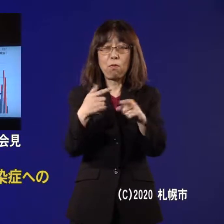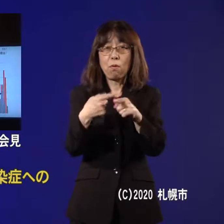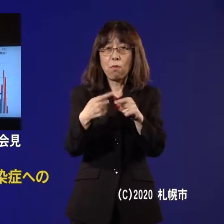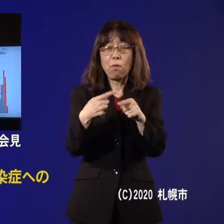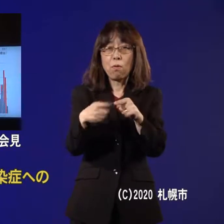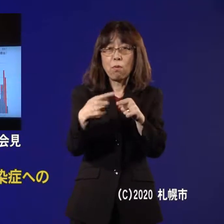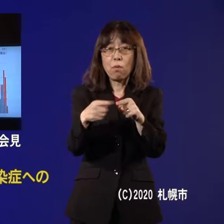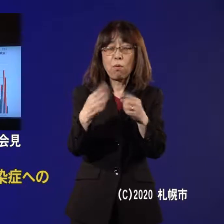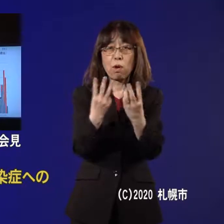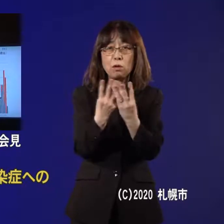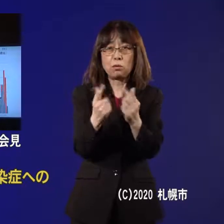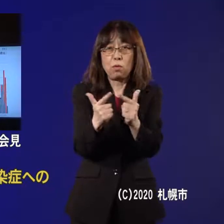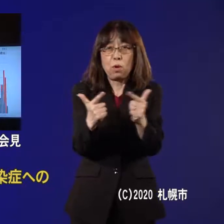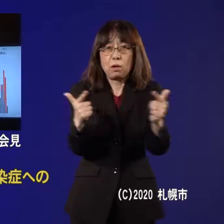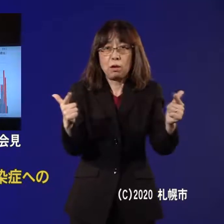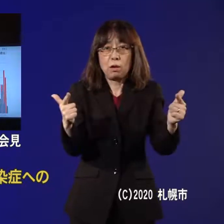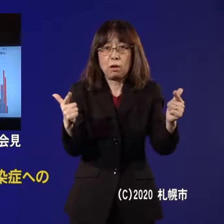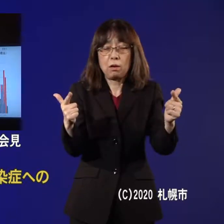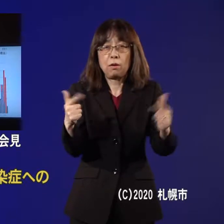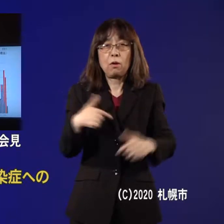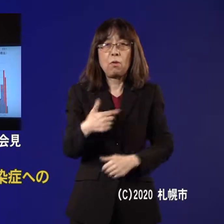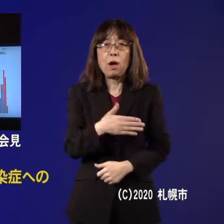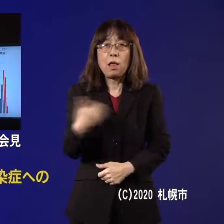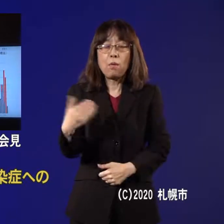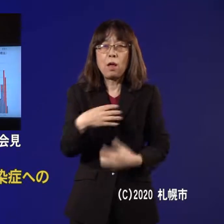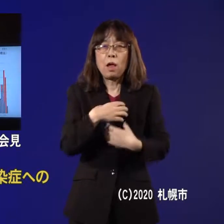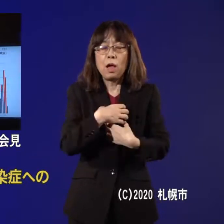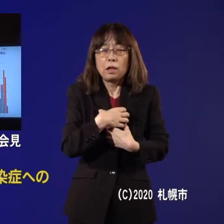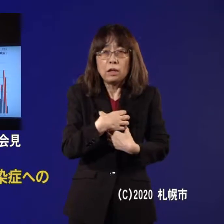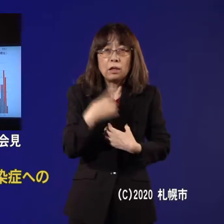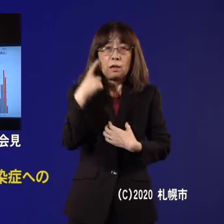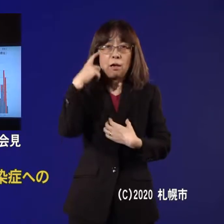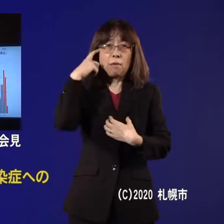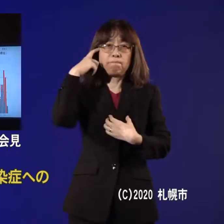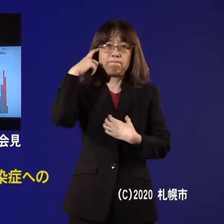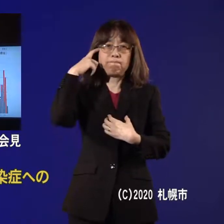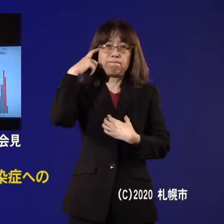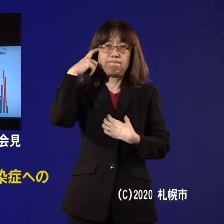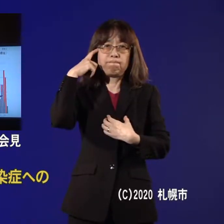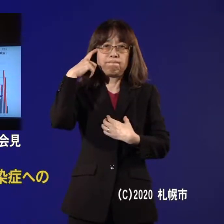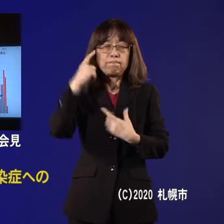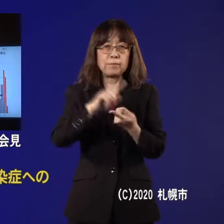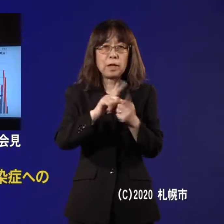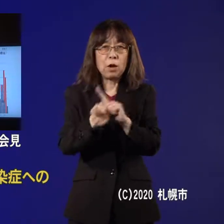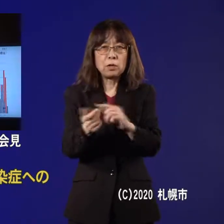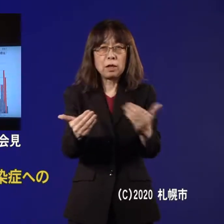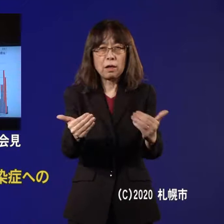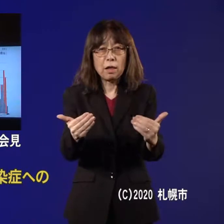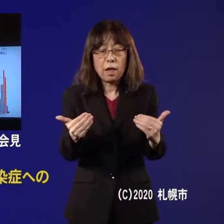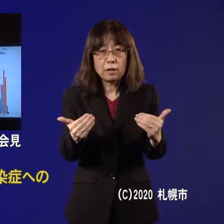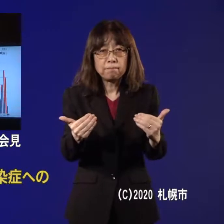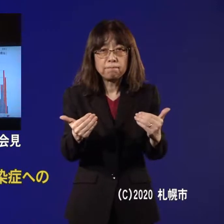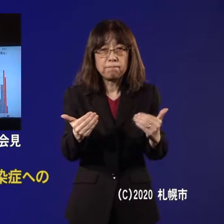ここが非常に我々危機感を持って対応しなければいけないというふうに感じたところであ